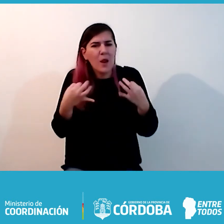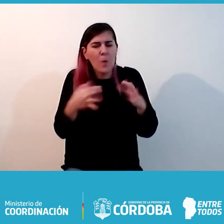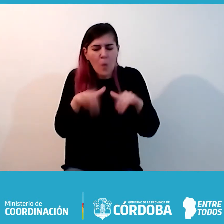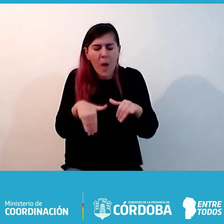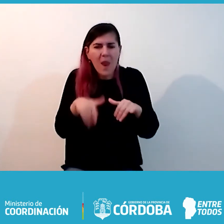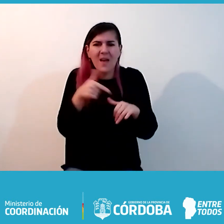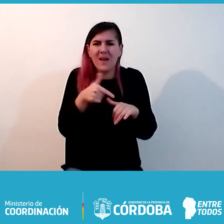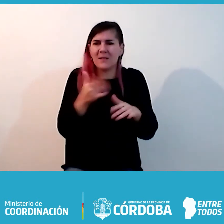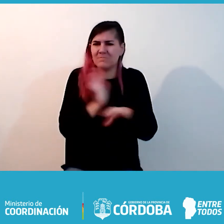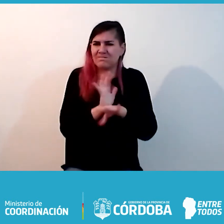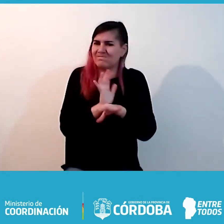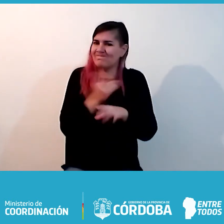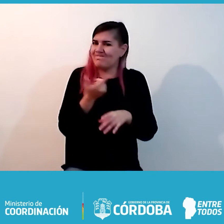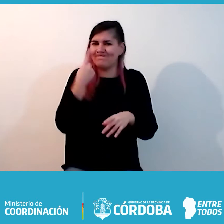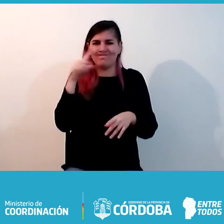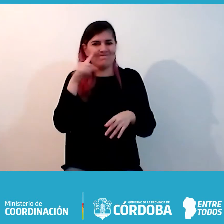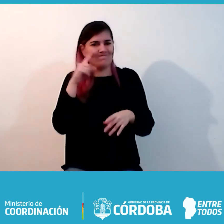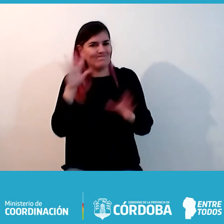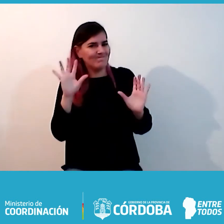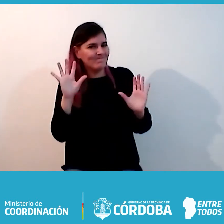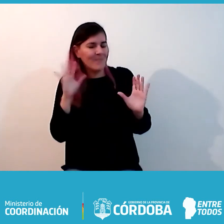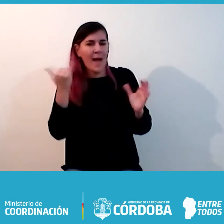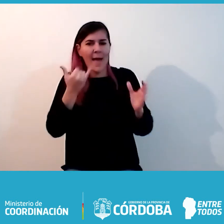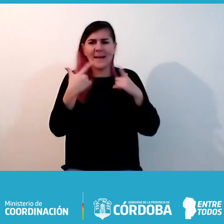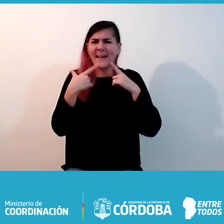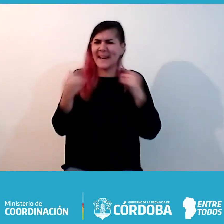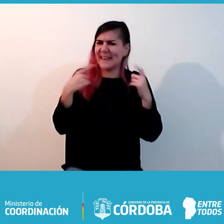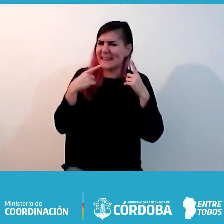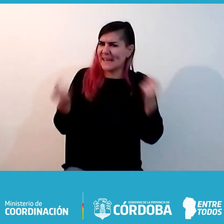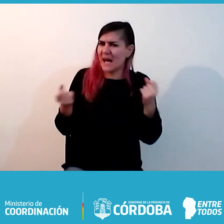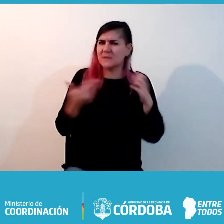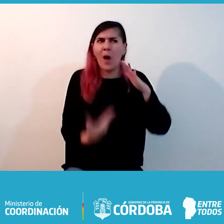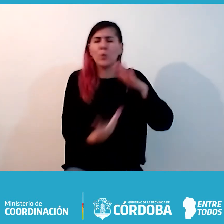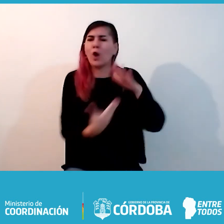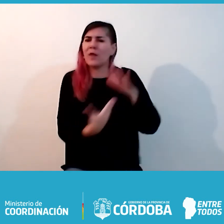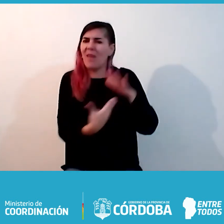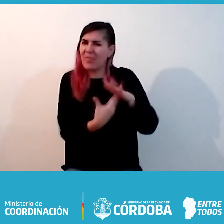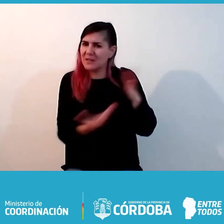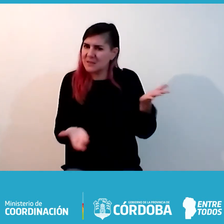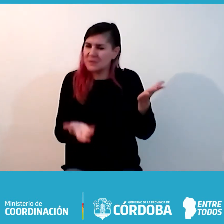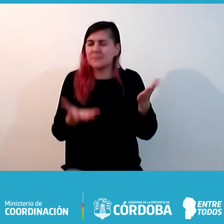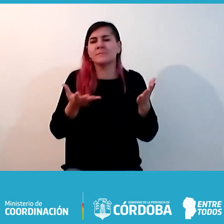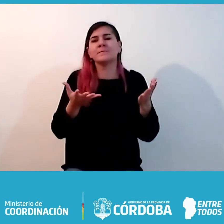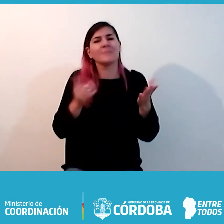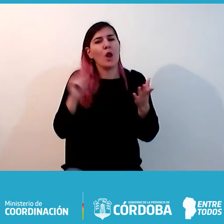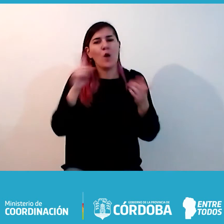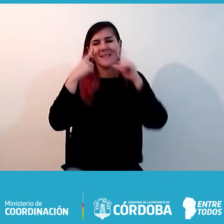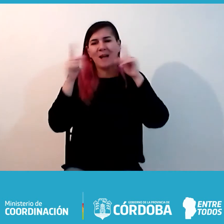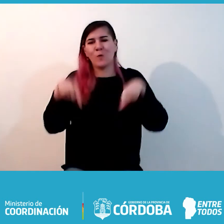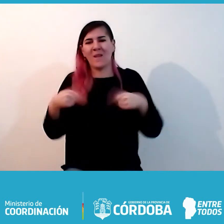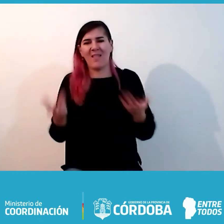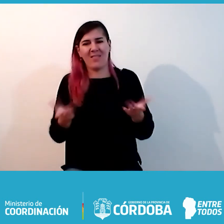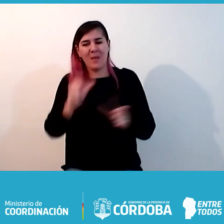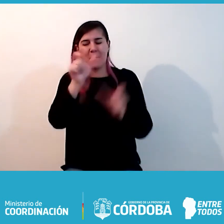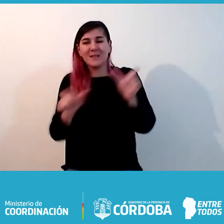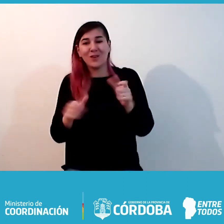considera tendencioso. Presenta severas críticas a las autoridades y completa diciendo que no es casualidad que todas las personas que